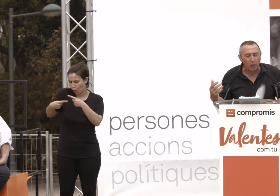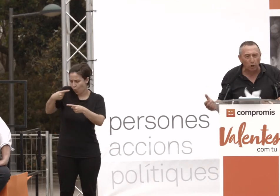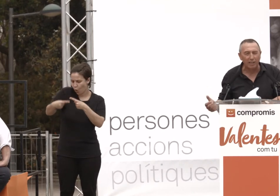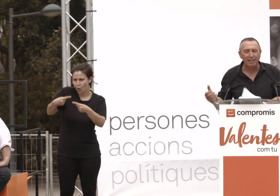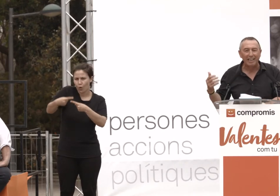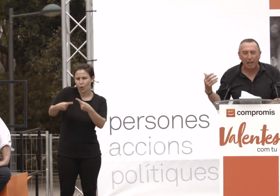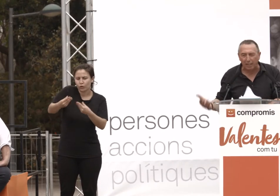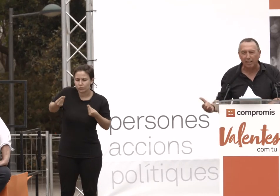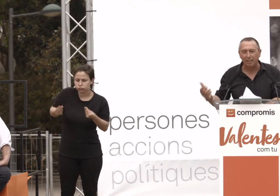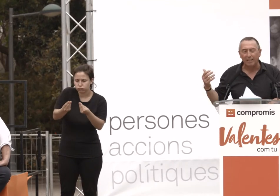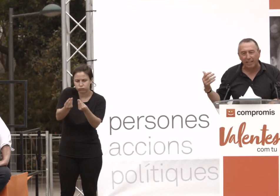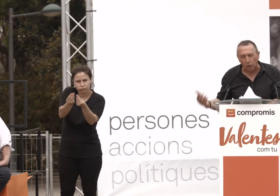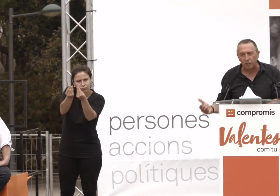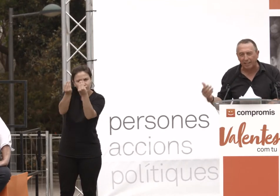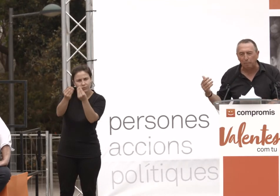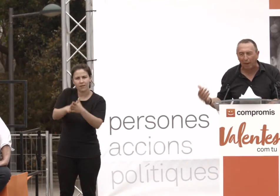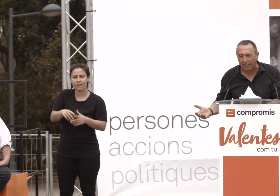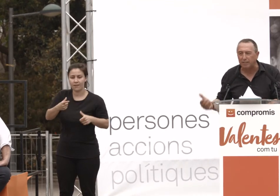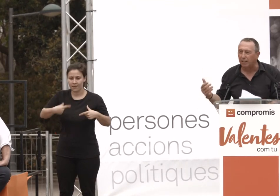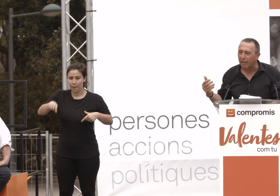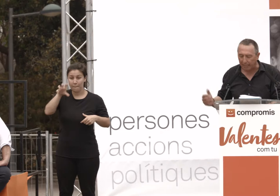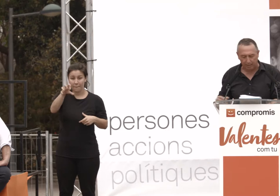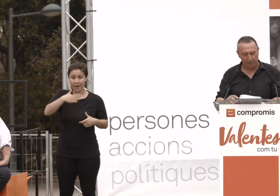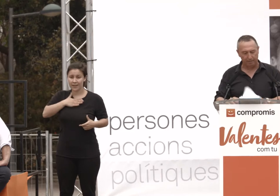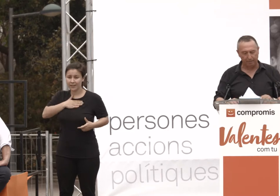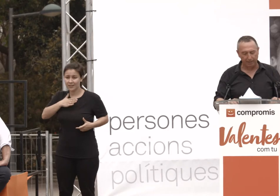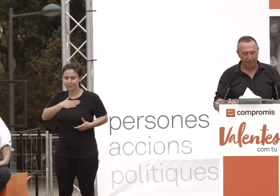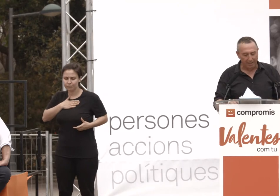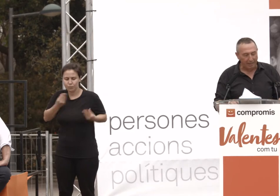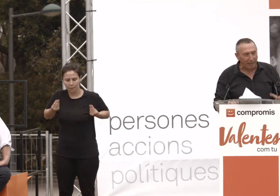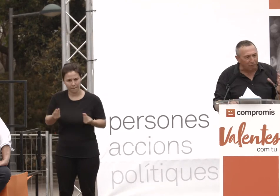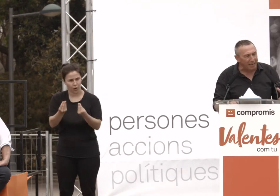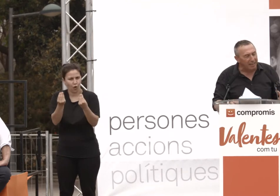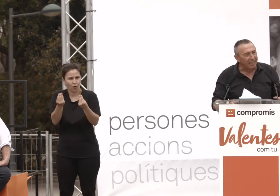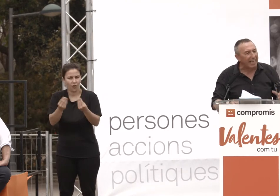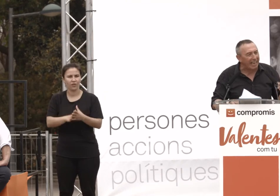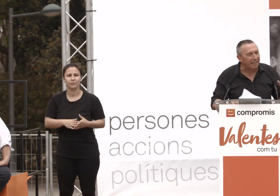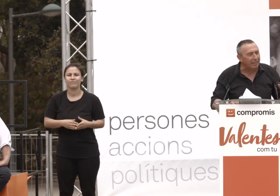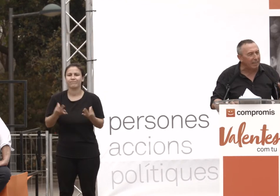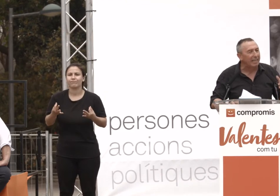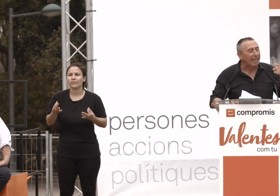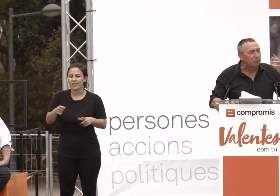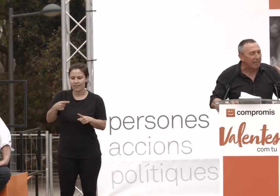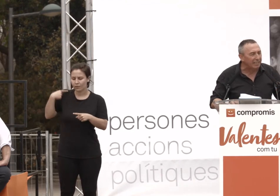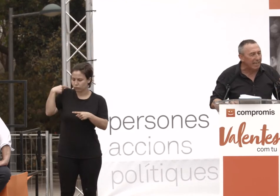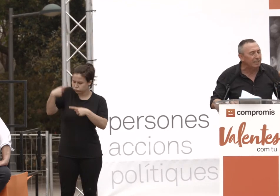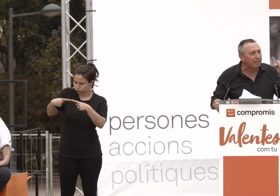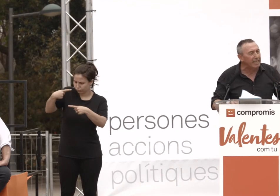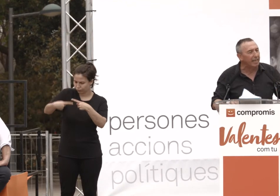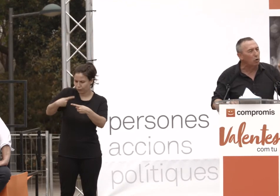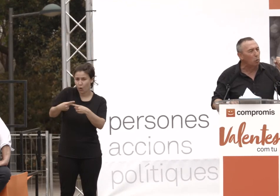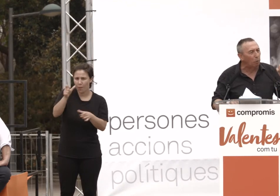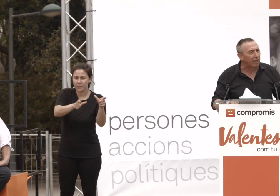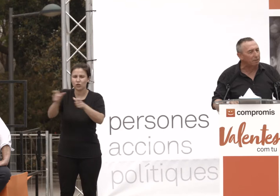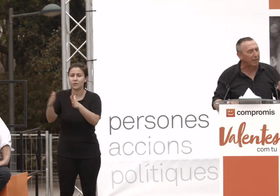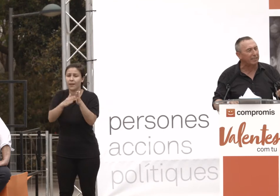que milloren la vida del nostre país cada dia, que fan que cada dia els valencians